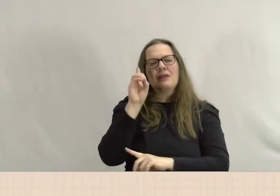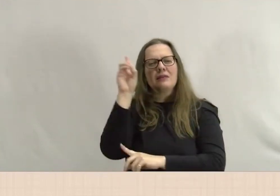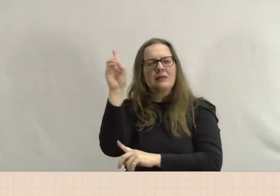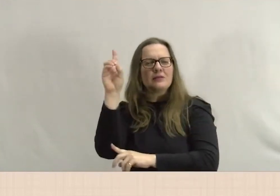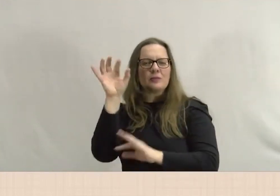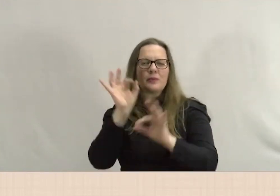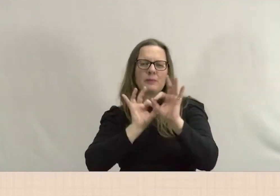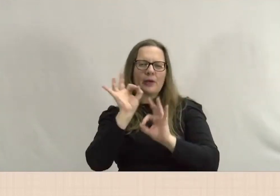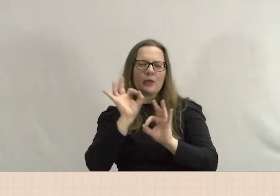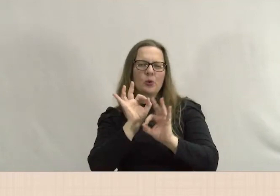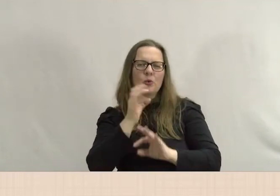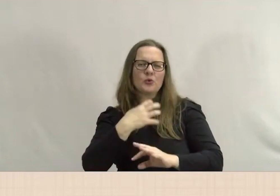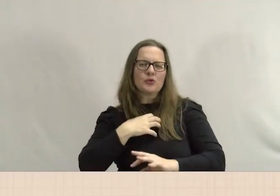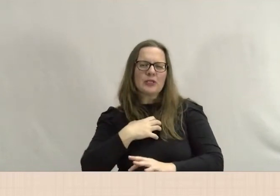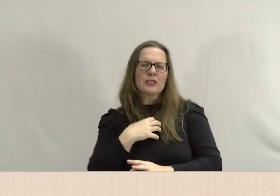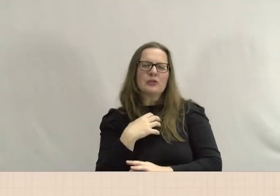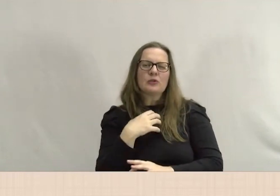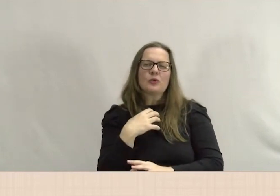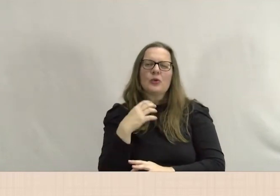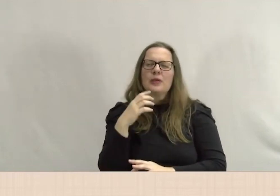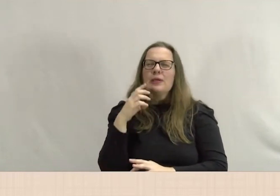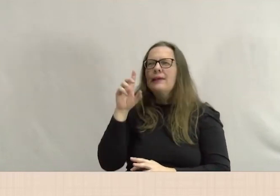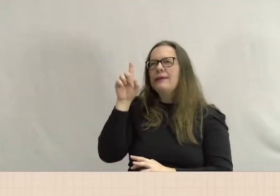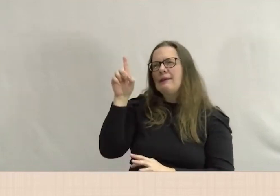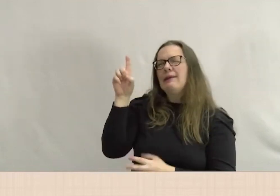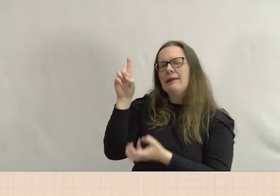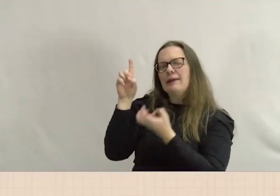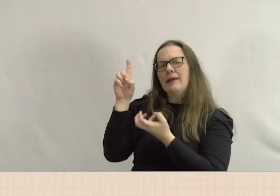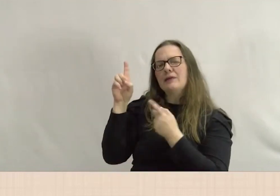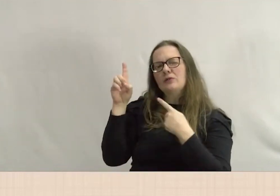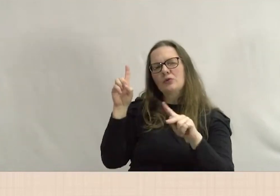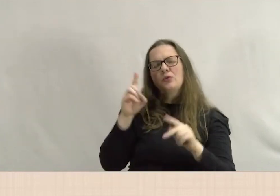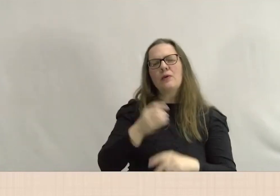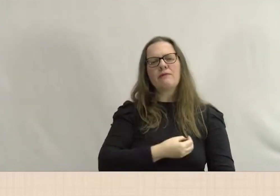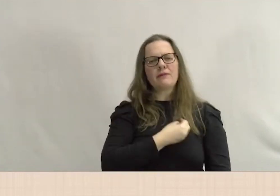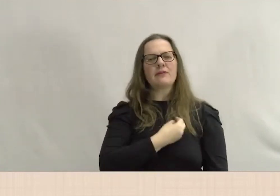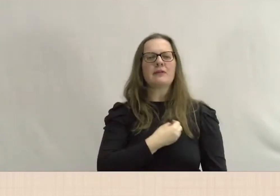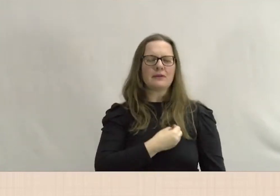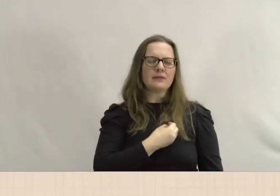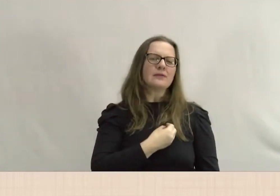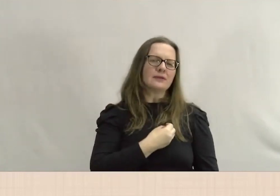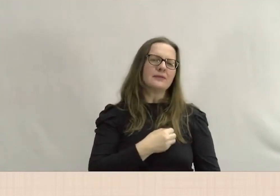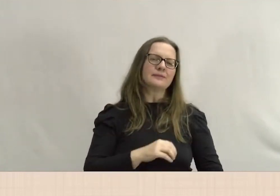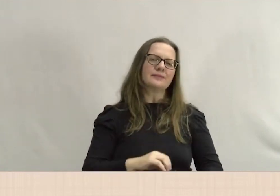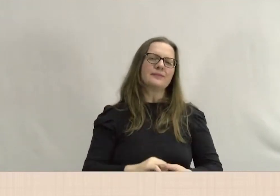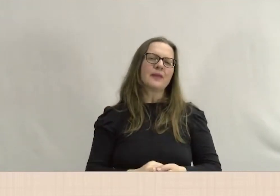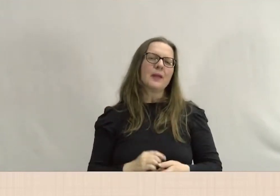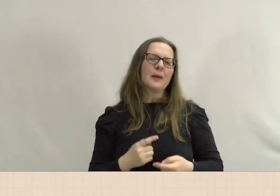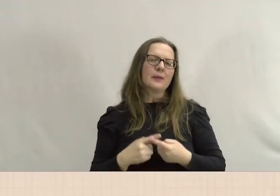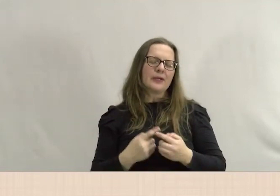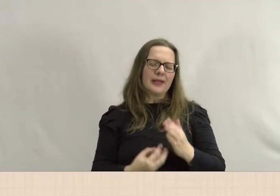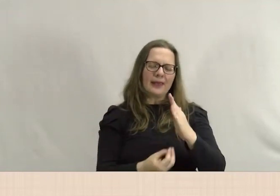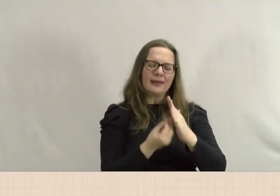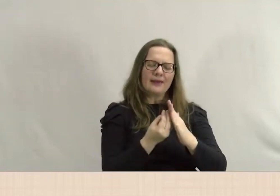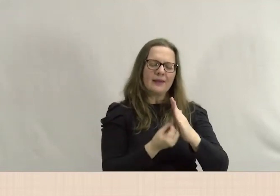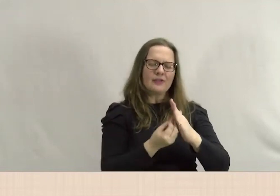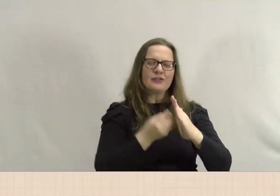Seja simples, obedeça. Você vai ser uma bênção para o corpo.